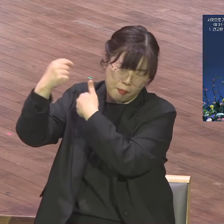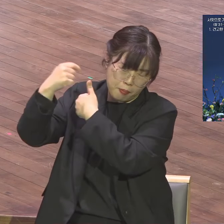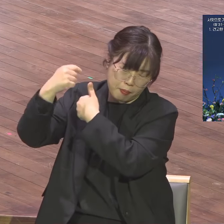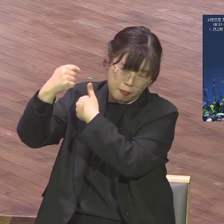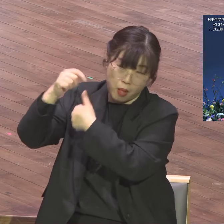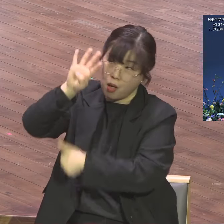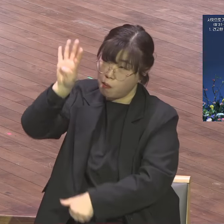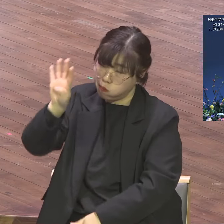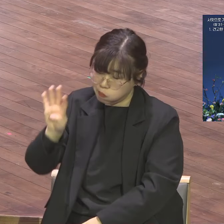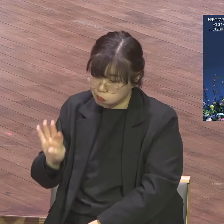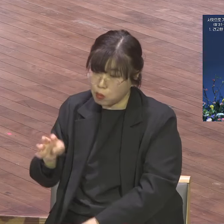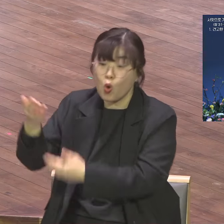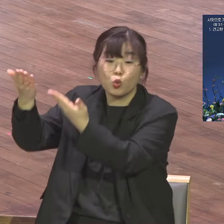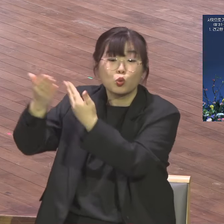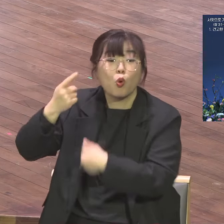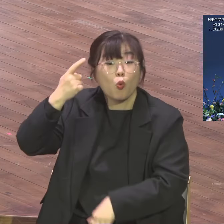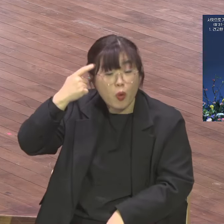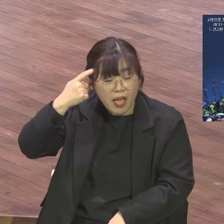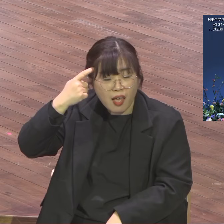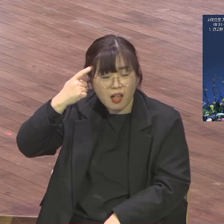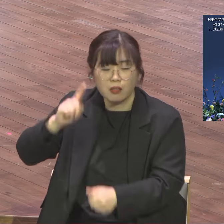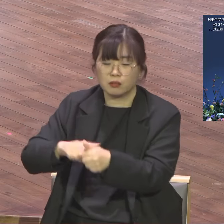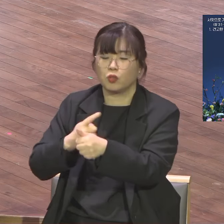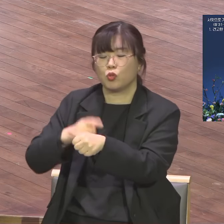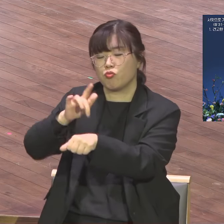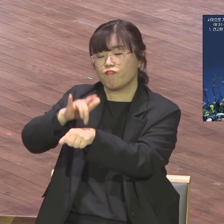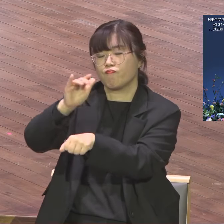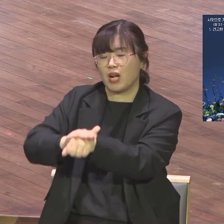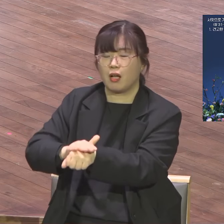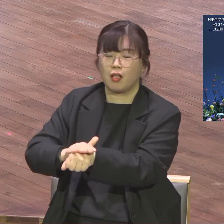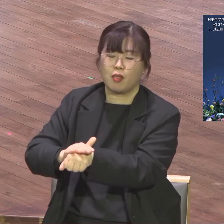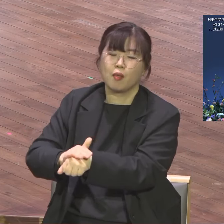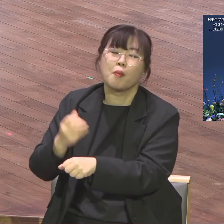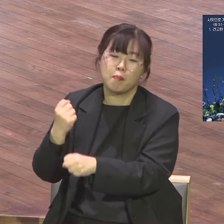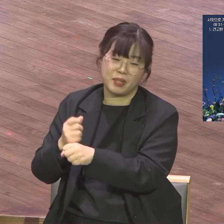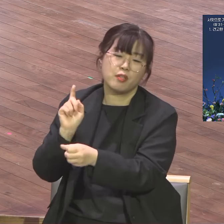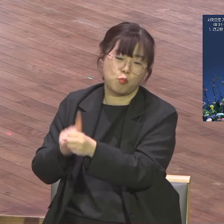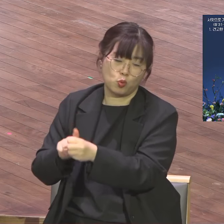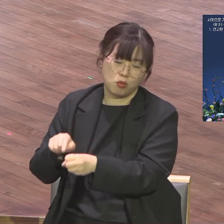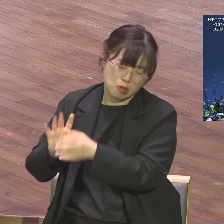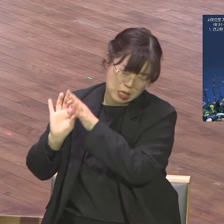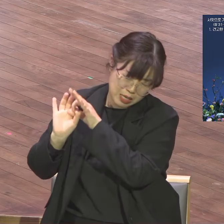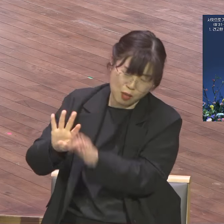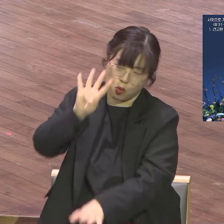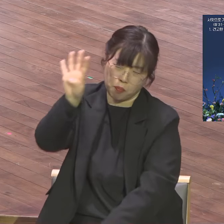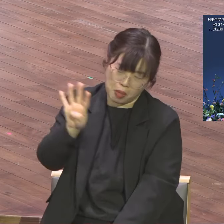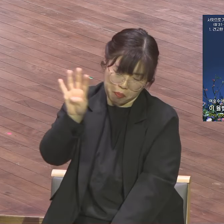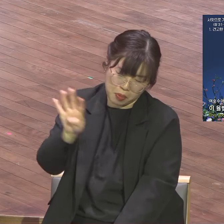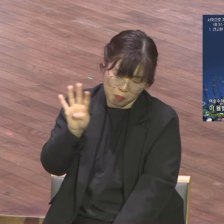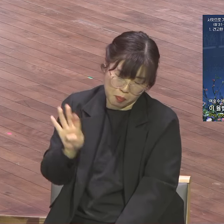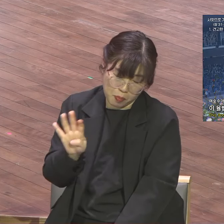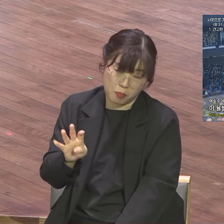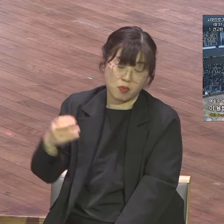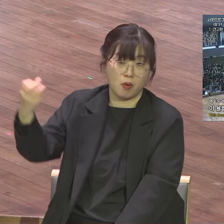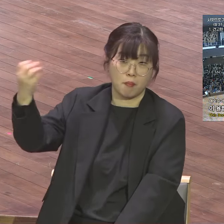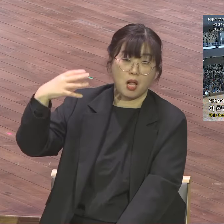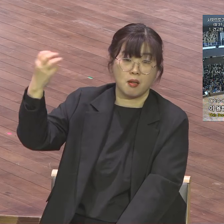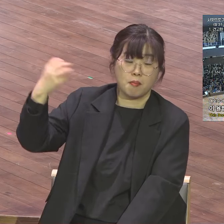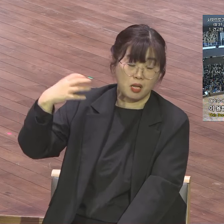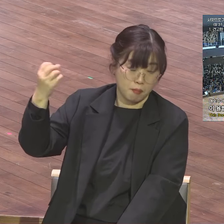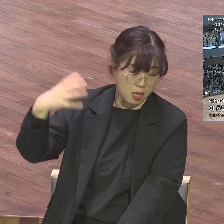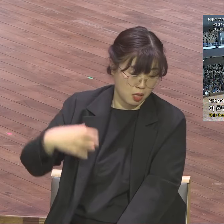그런데 여기서 덧붙여서 한 가지 승리 조건을 말씀하셨어요. 그것이 여호수아 1장 8절입니다. 이 율법책을